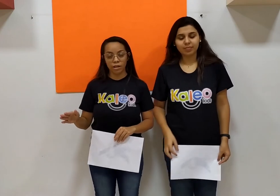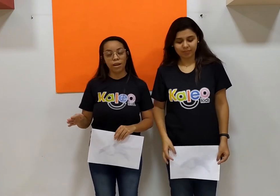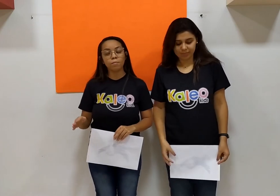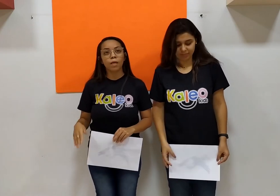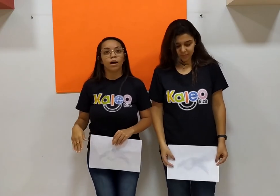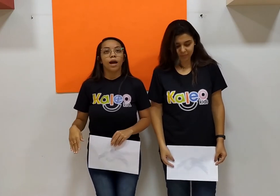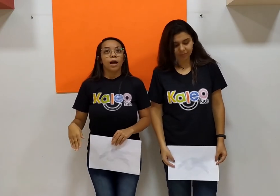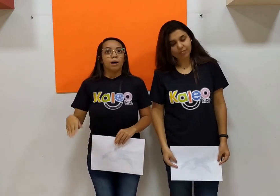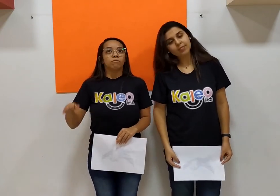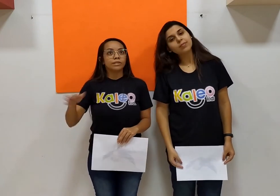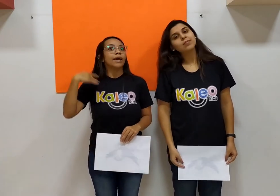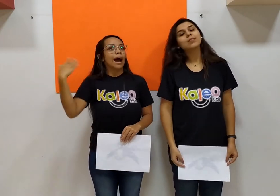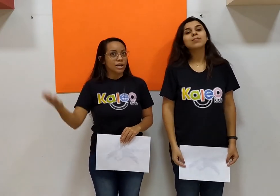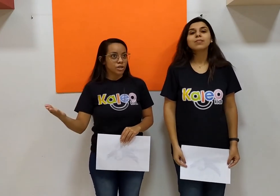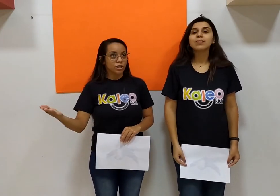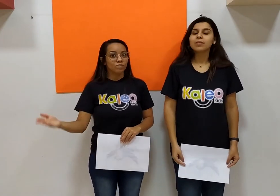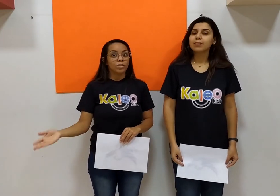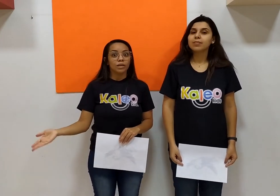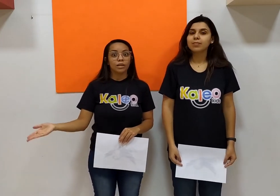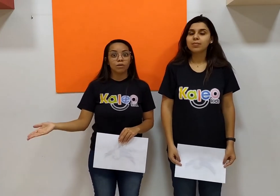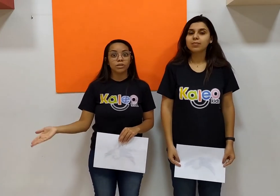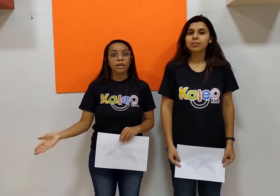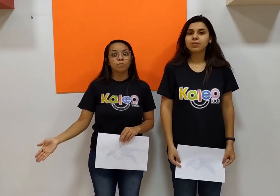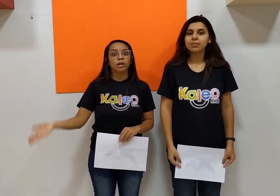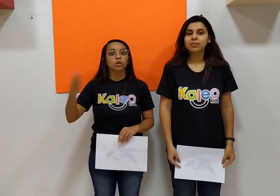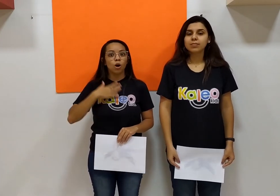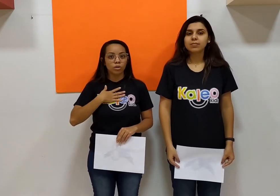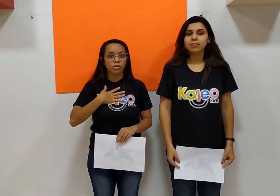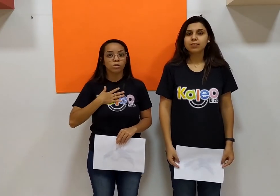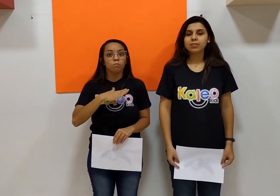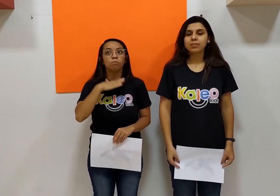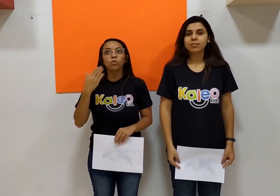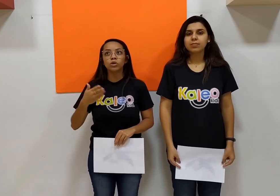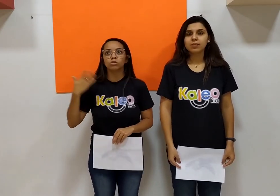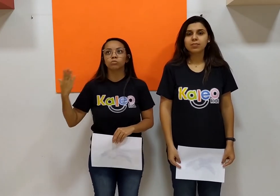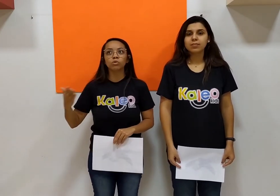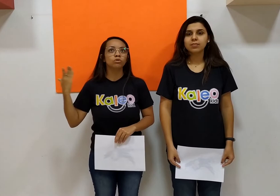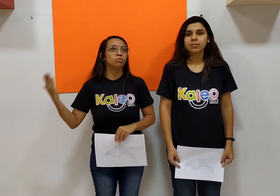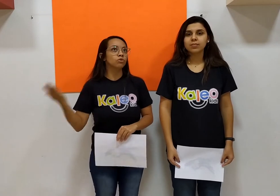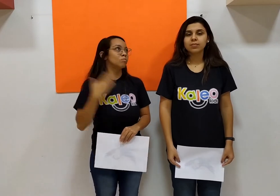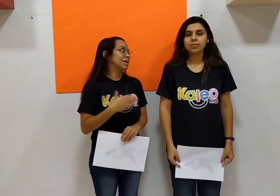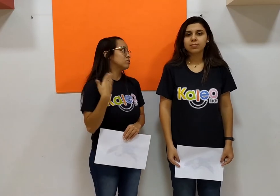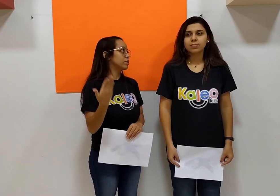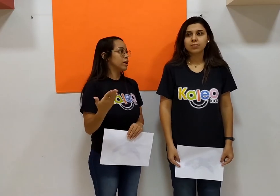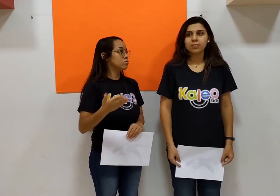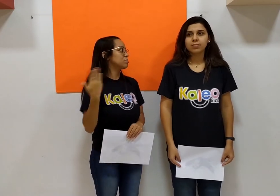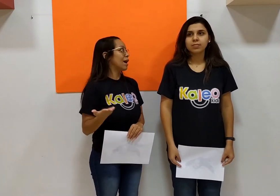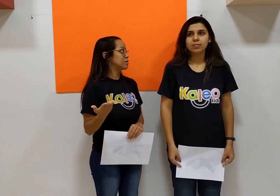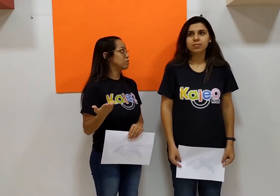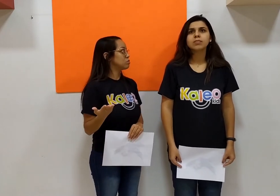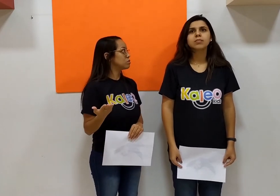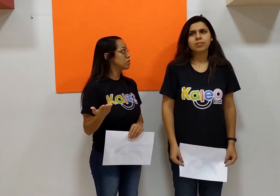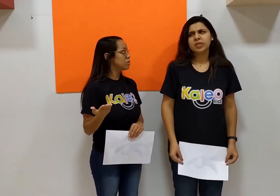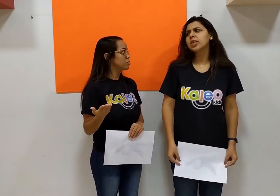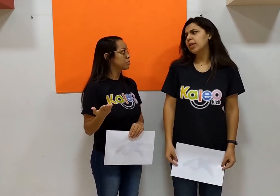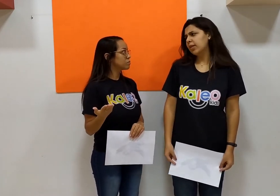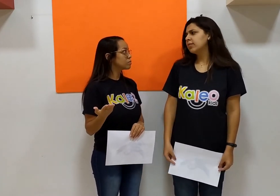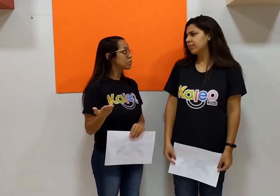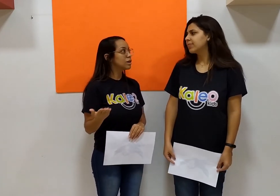dele. Você acha que Deus, ele ama nós muito, muito, muito mais do que os pássaros? Sim. Você